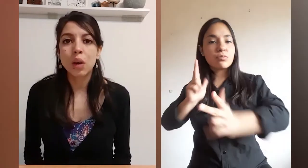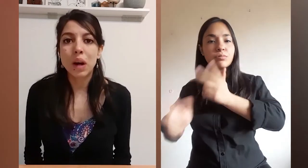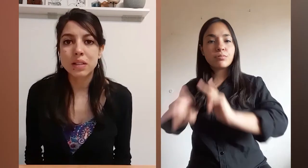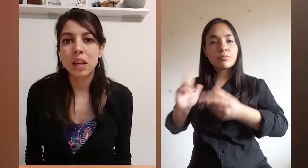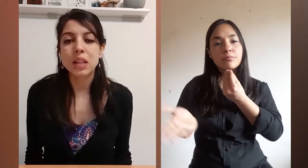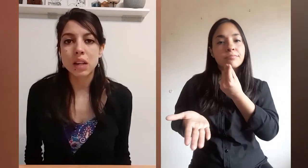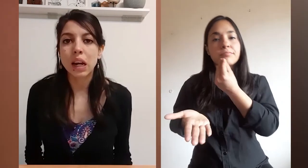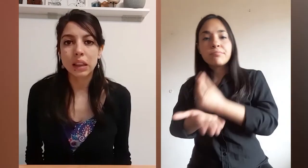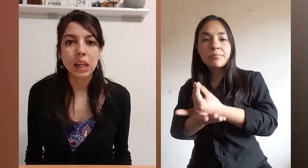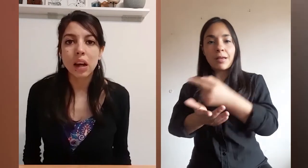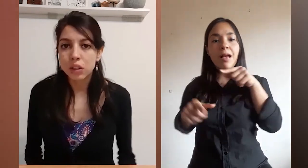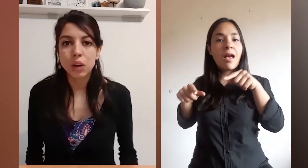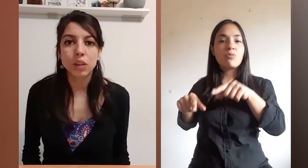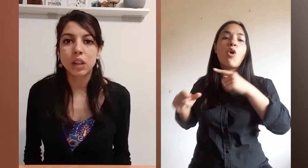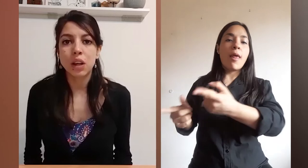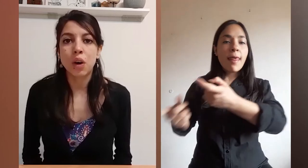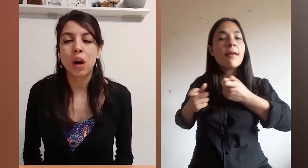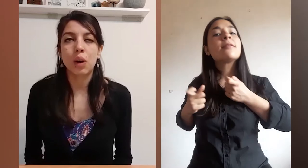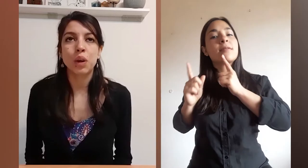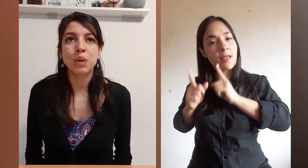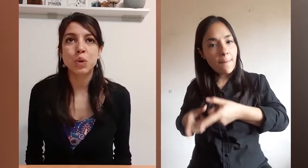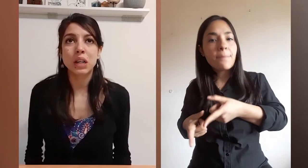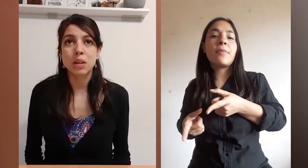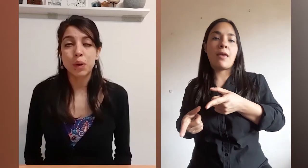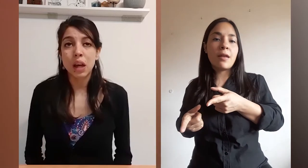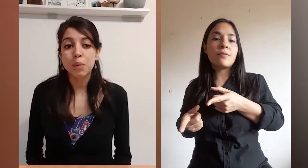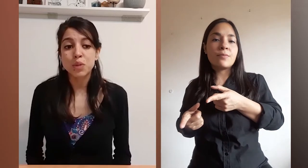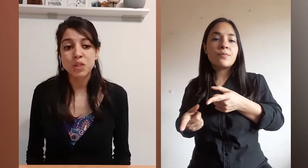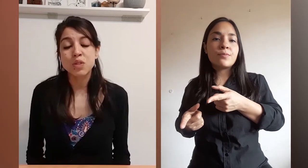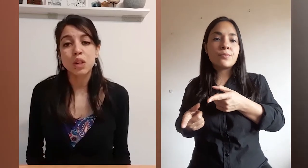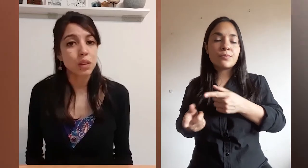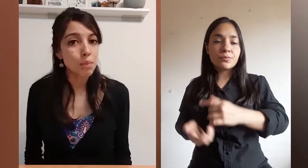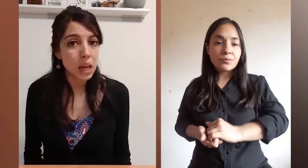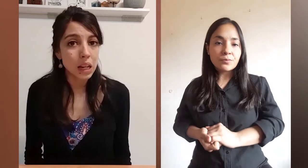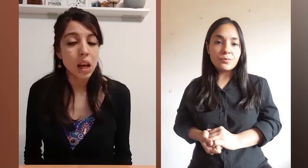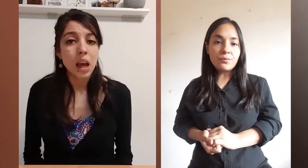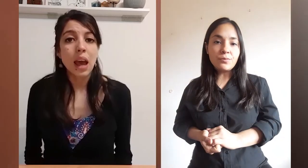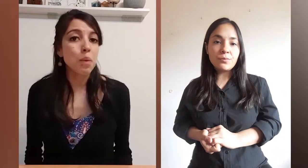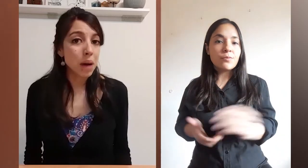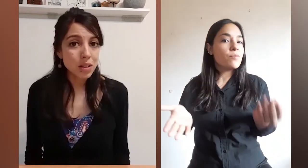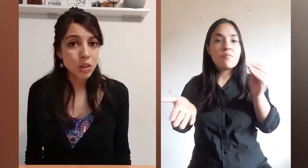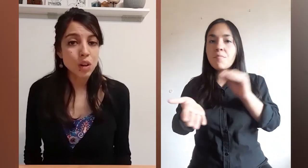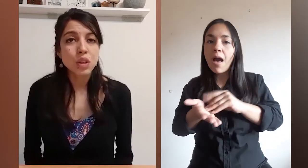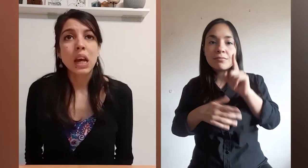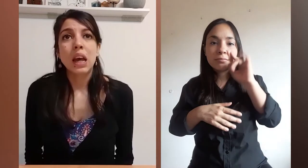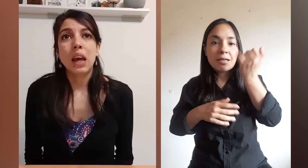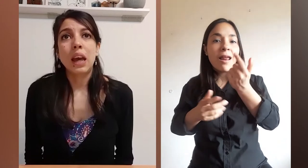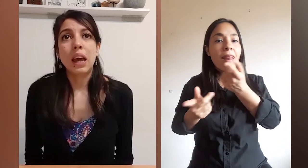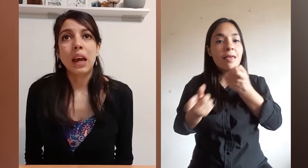en lengua de señas argentina de todo el contenido audiovisual que se ponía a disposición, sino también